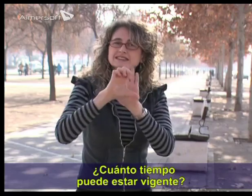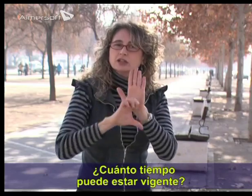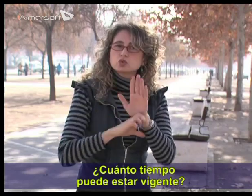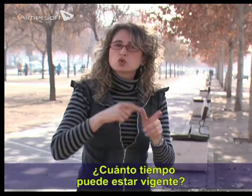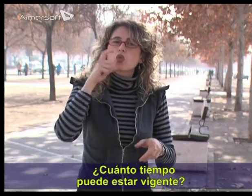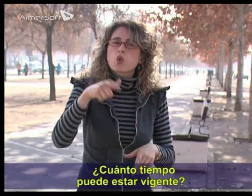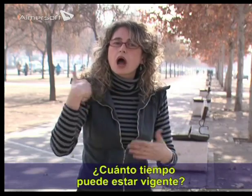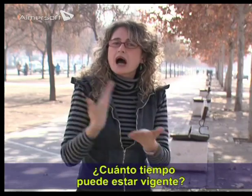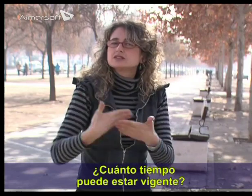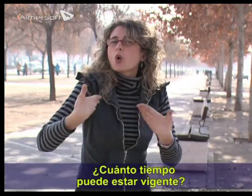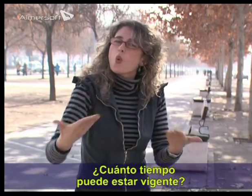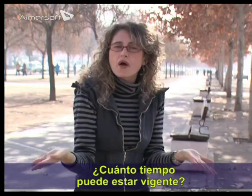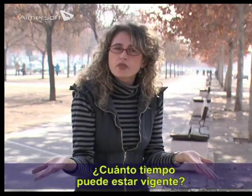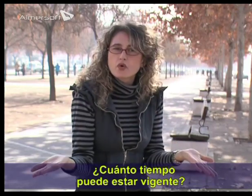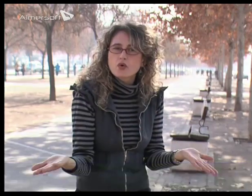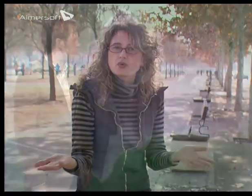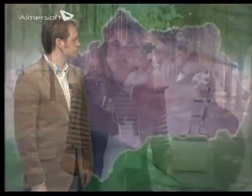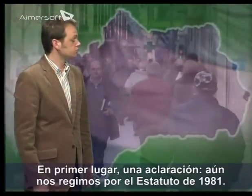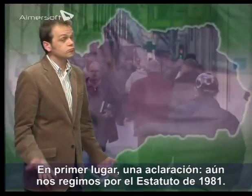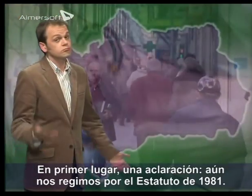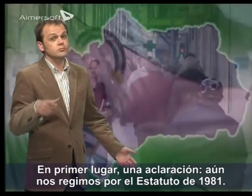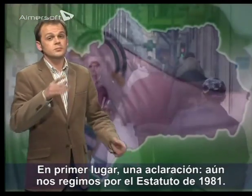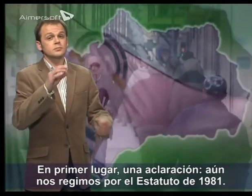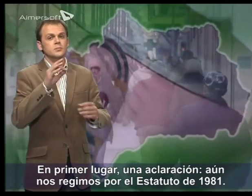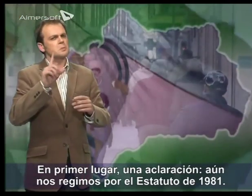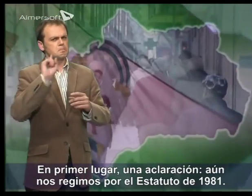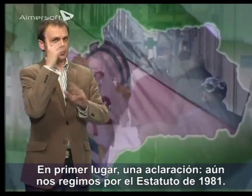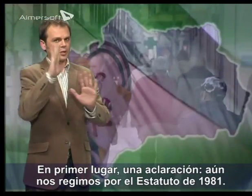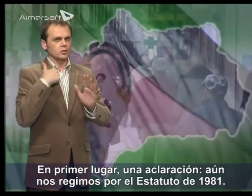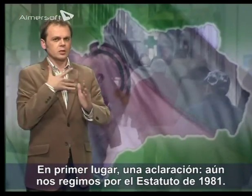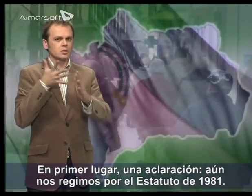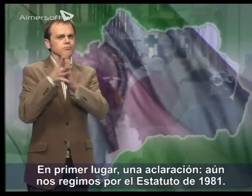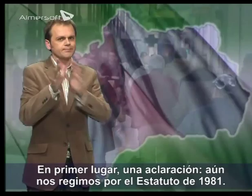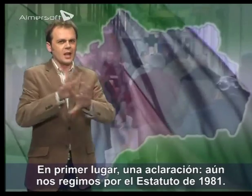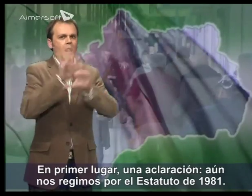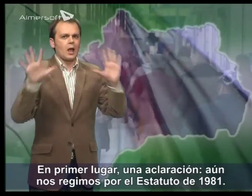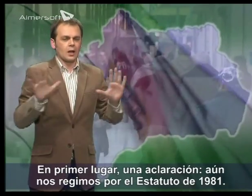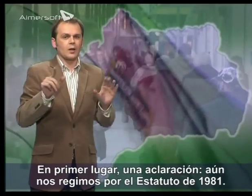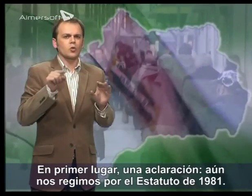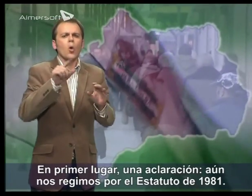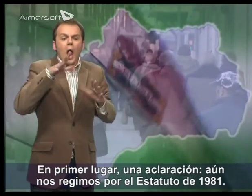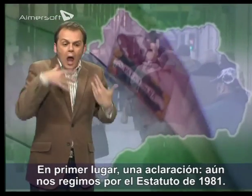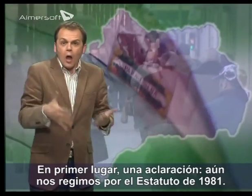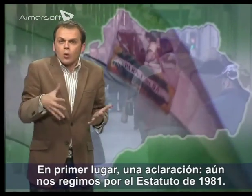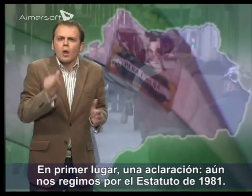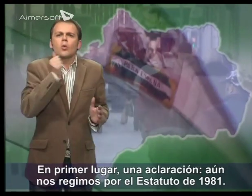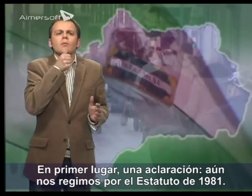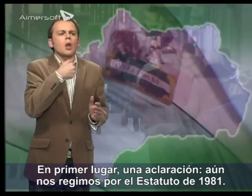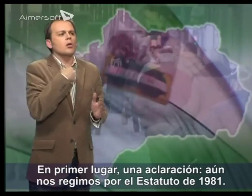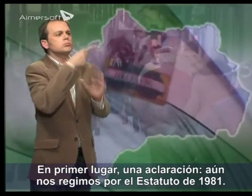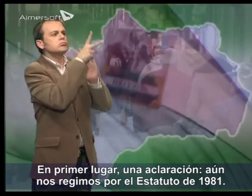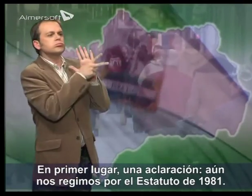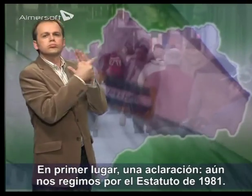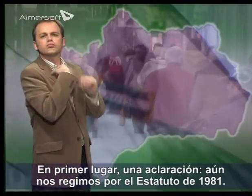¿Cuánto tiempo puede estar vigente? En primer lugar, una aclaración. Aún nos regimos por